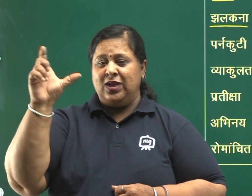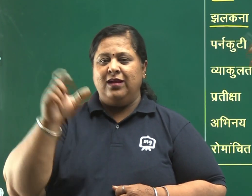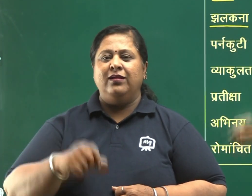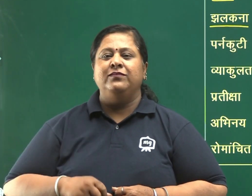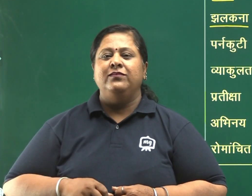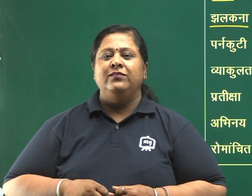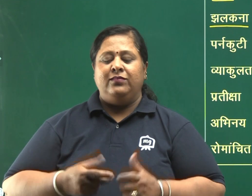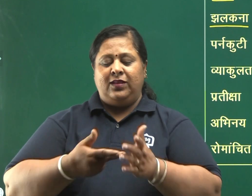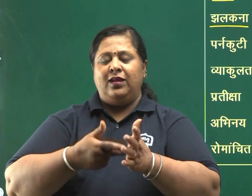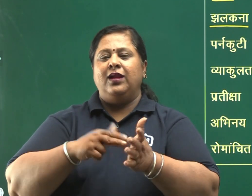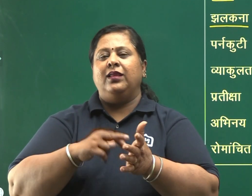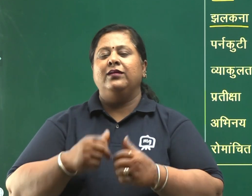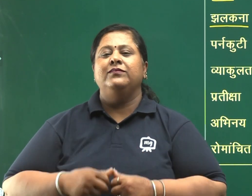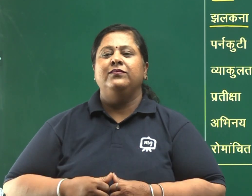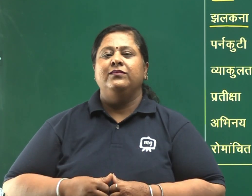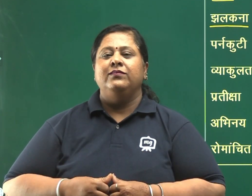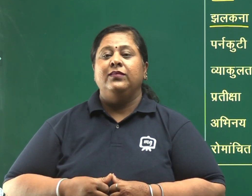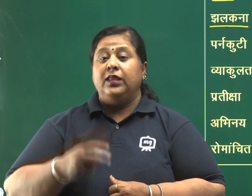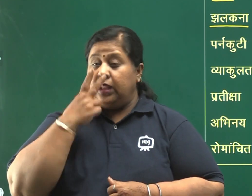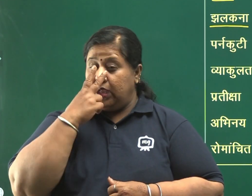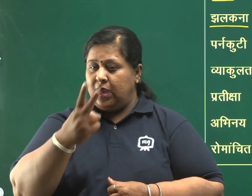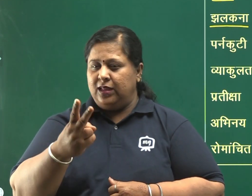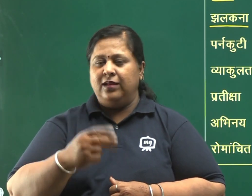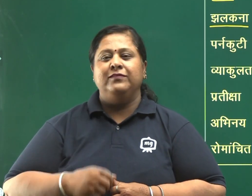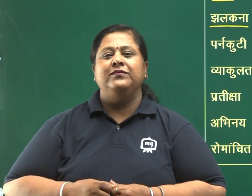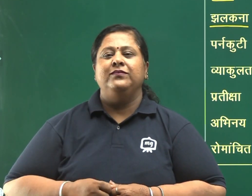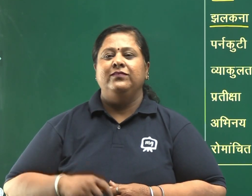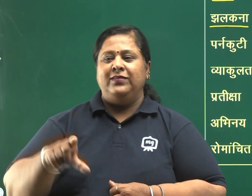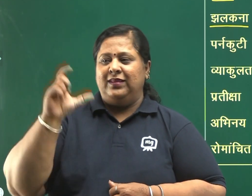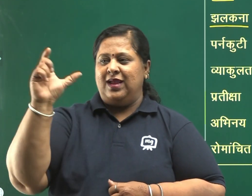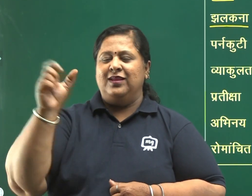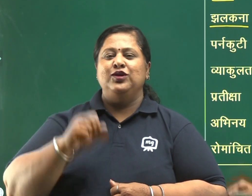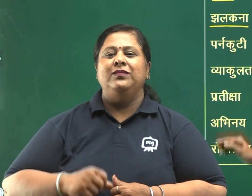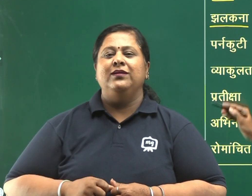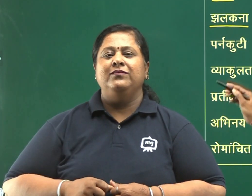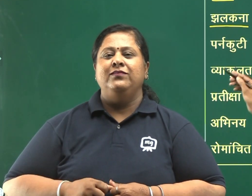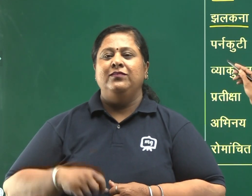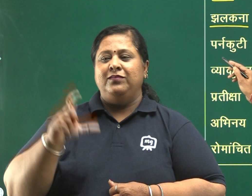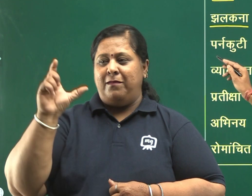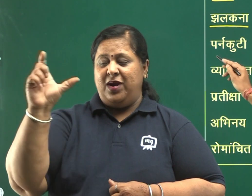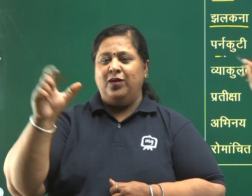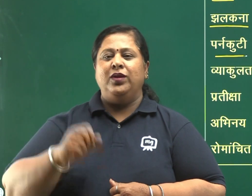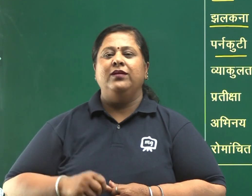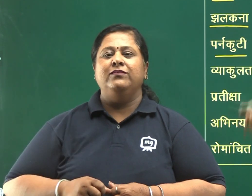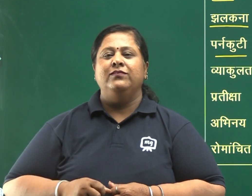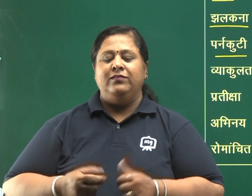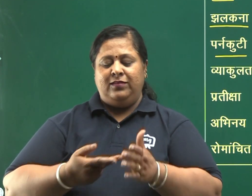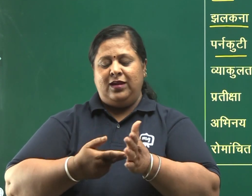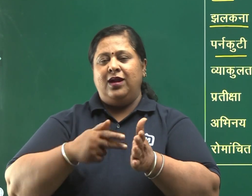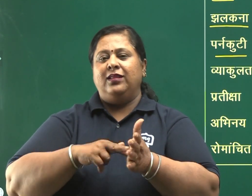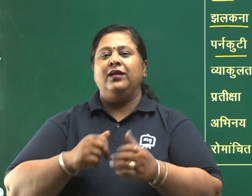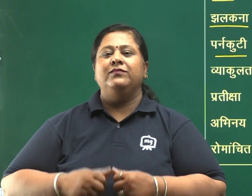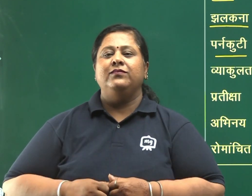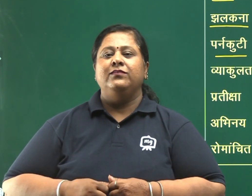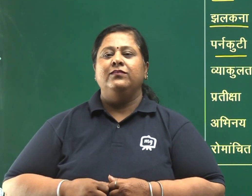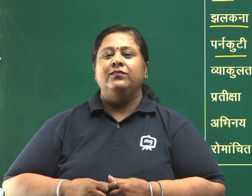झलकना, अर्थ होगा दिखाई देना। अगला शब्द है पर्णकुटी, अर्थ